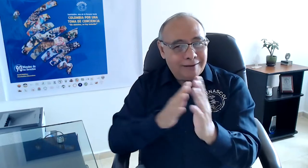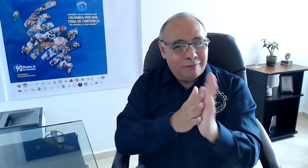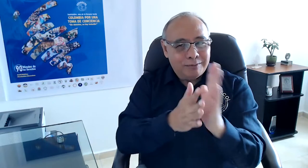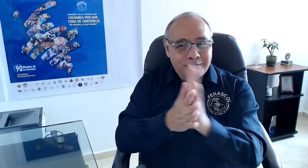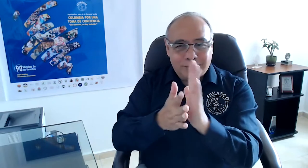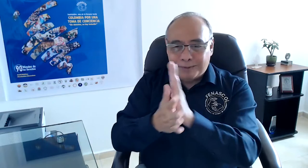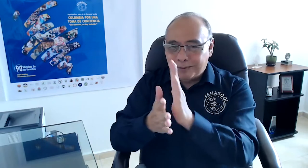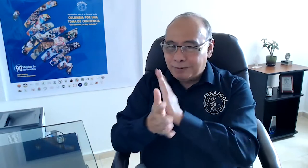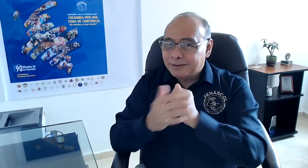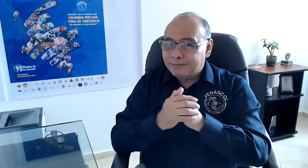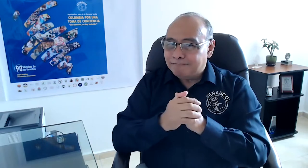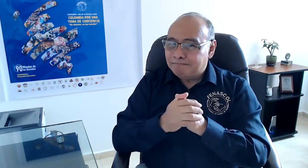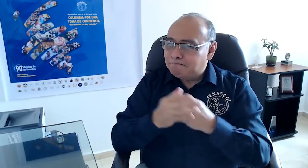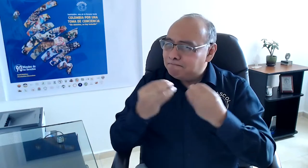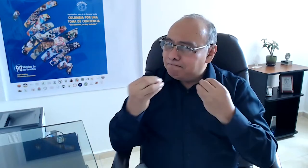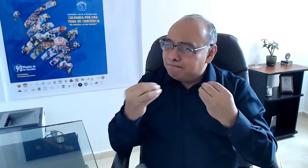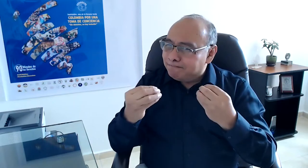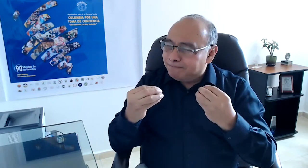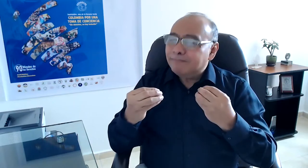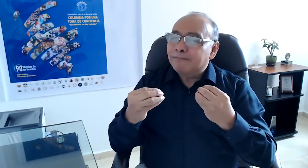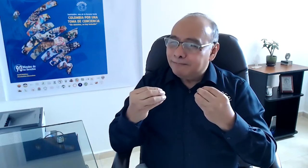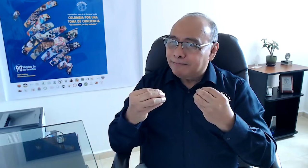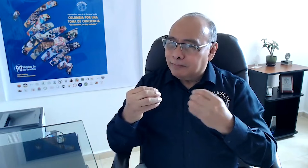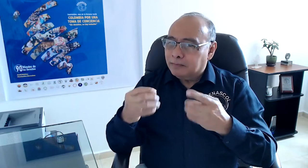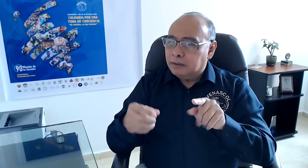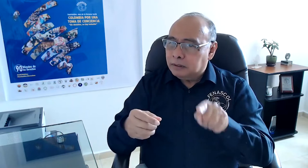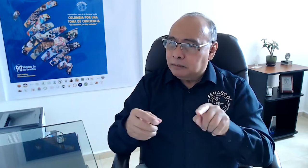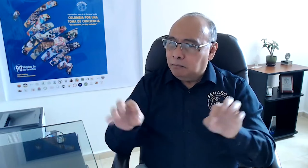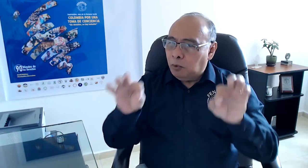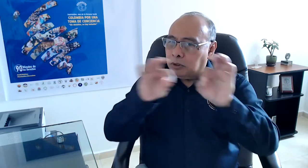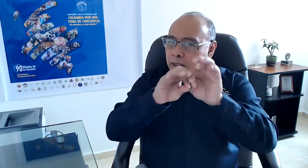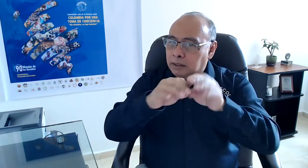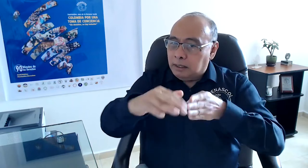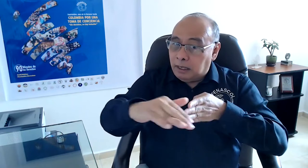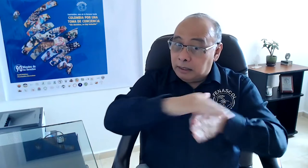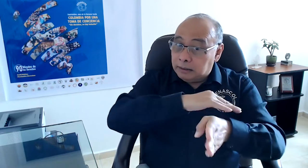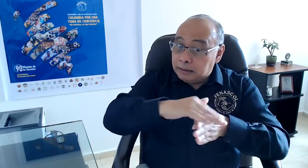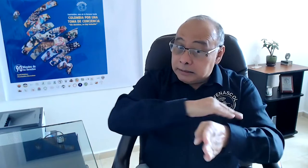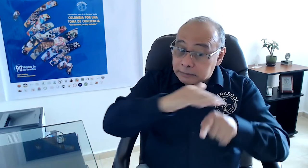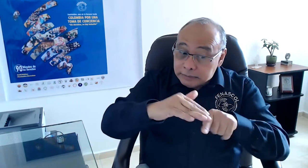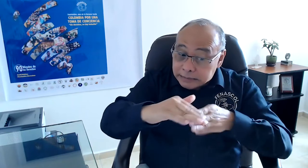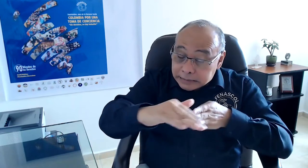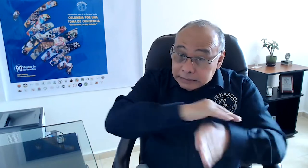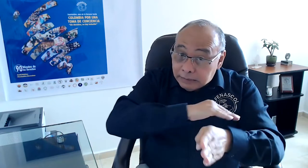Nosotros estaremos atentos a toda esta información. Estas acciones son de suma importancia, entendiendo que